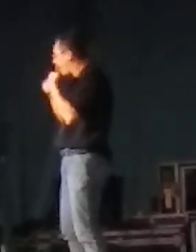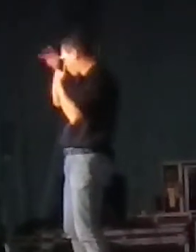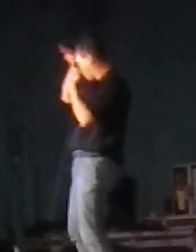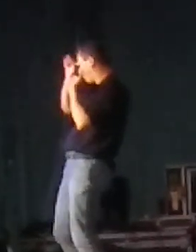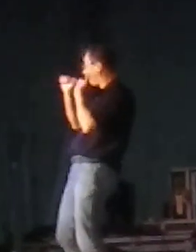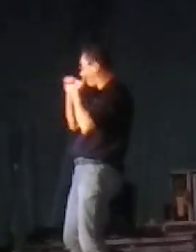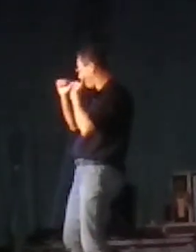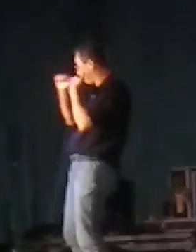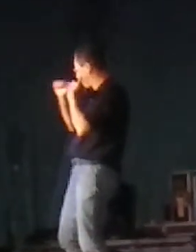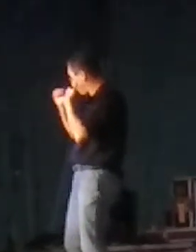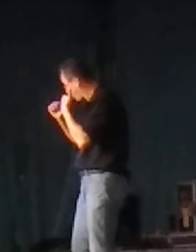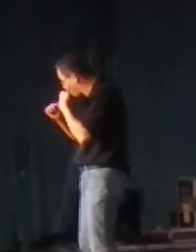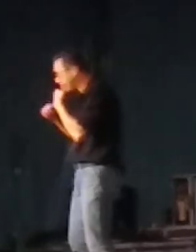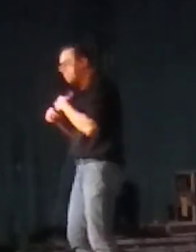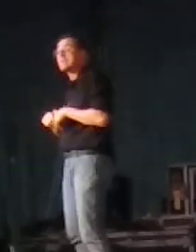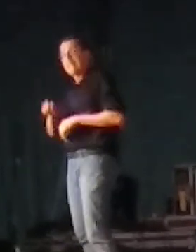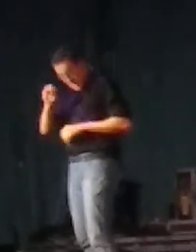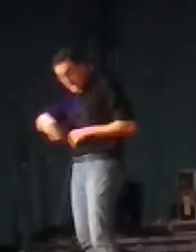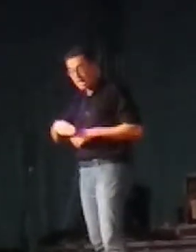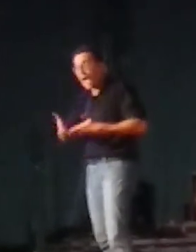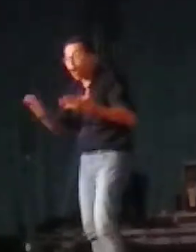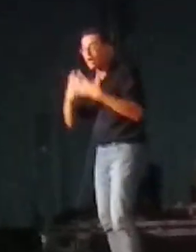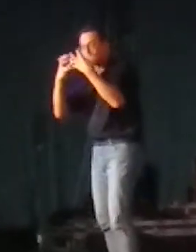é seríssimo, nem lembro, mas é já.